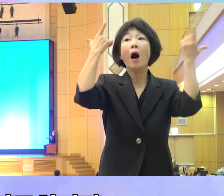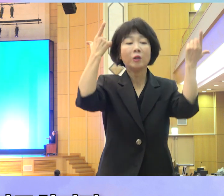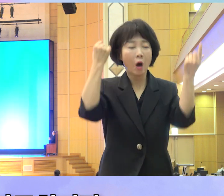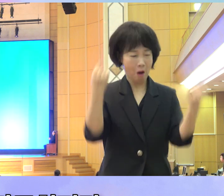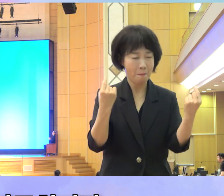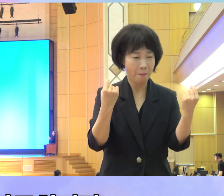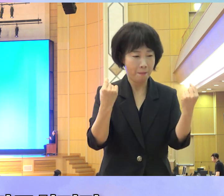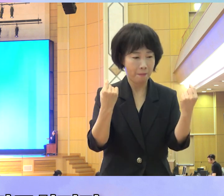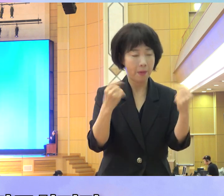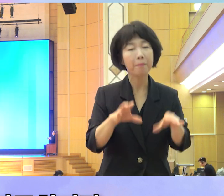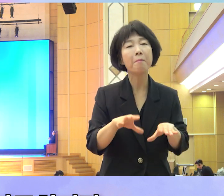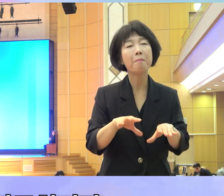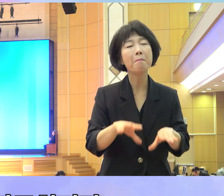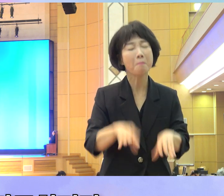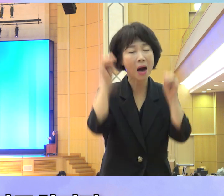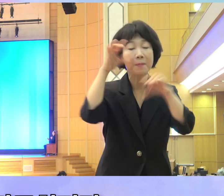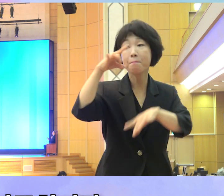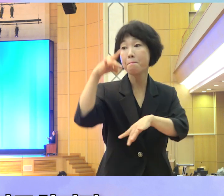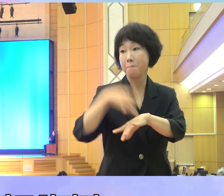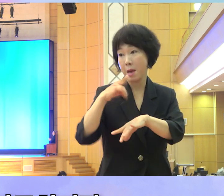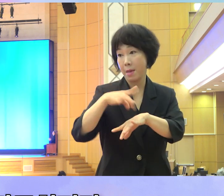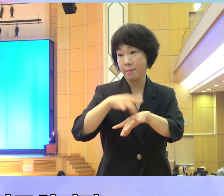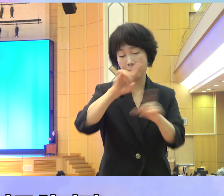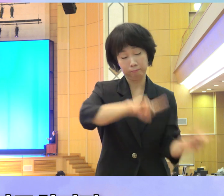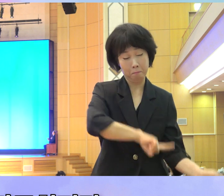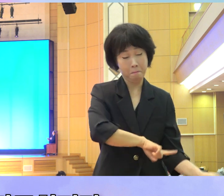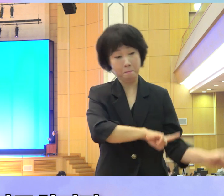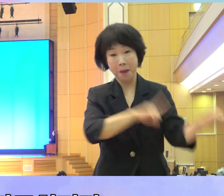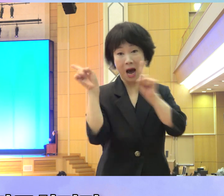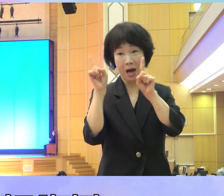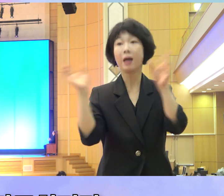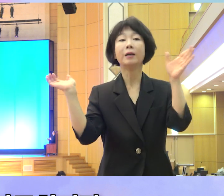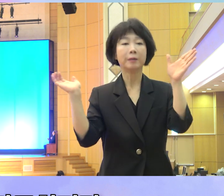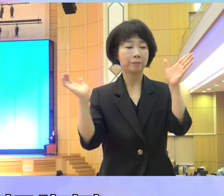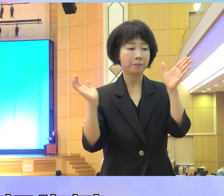환상처럼 마른 뼈가 살아나며